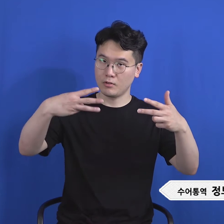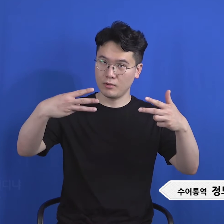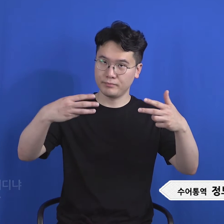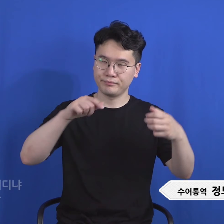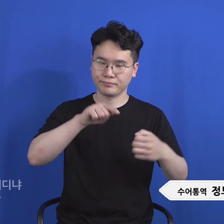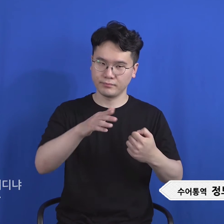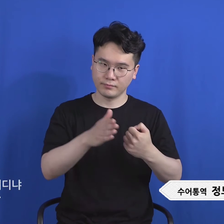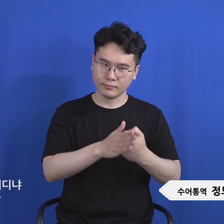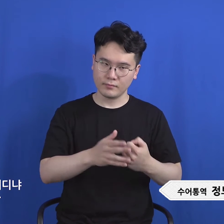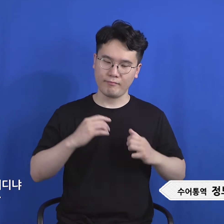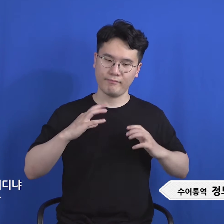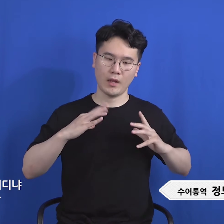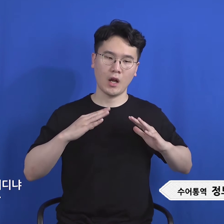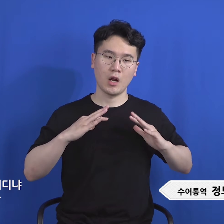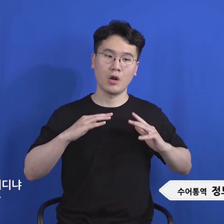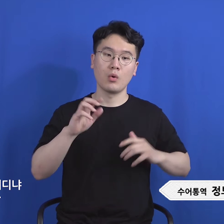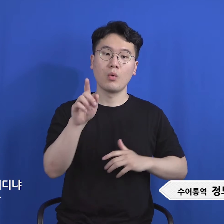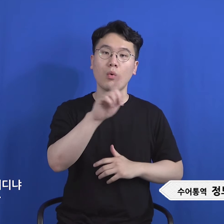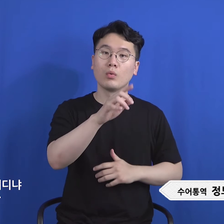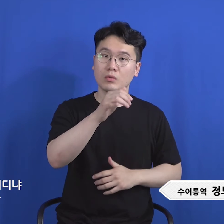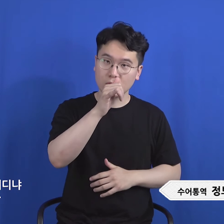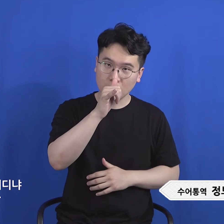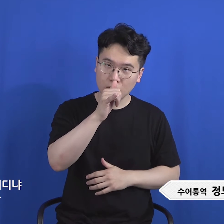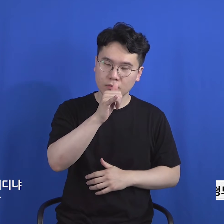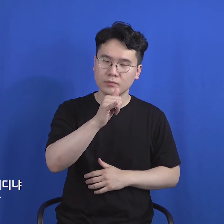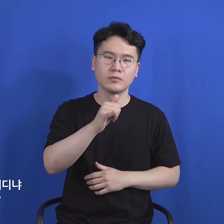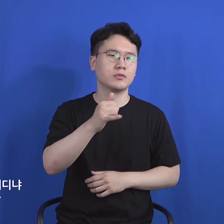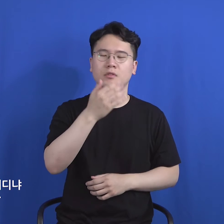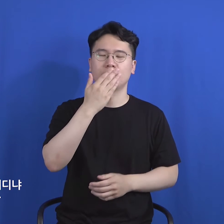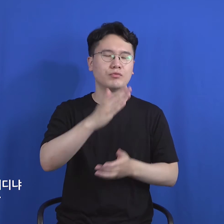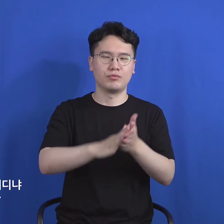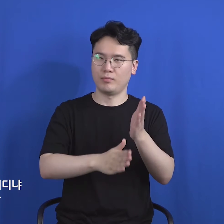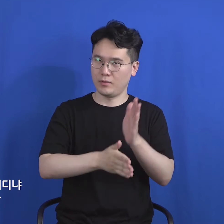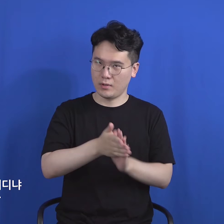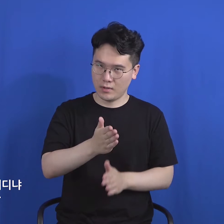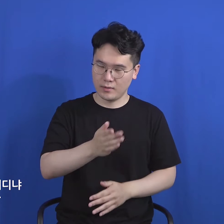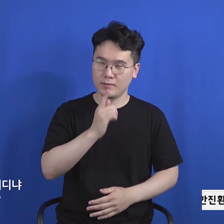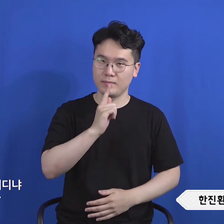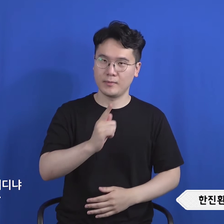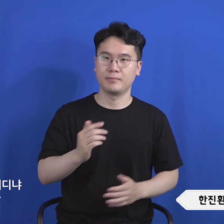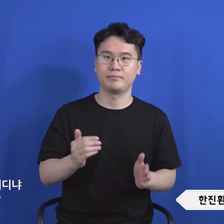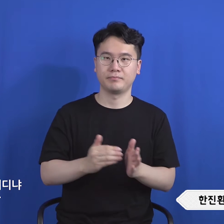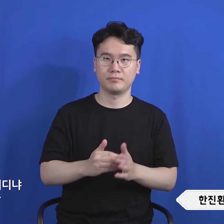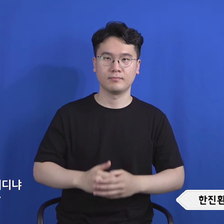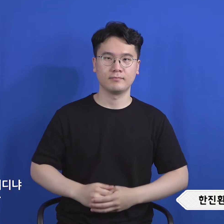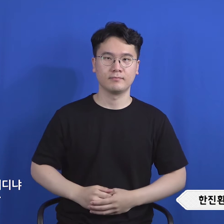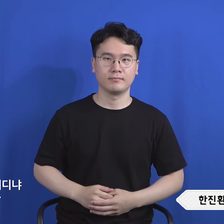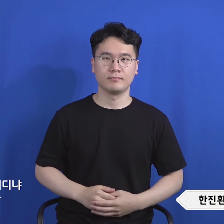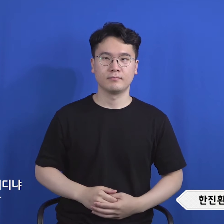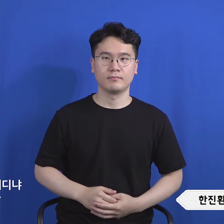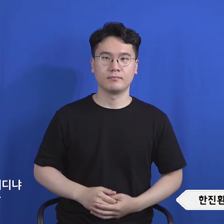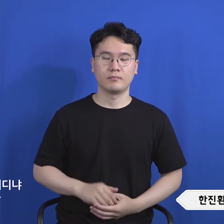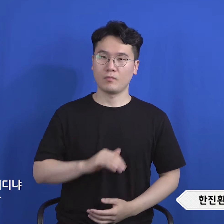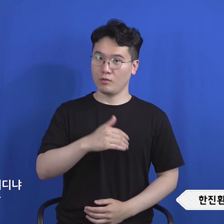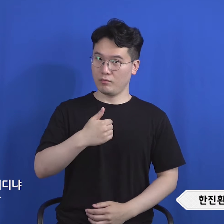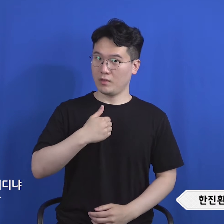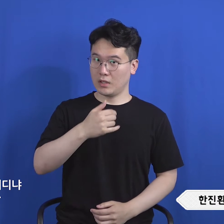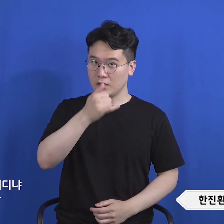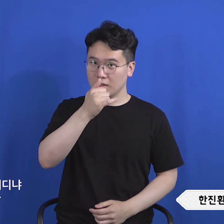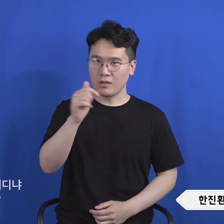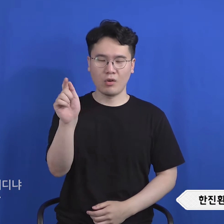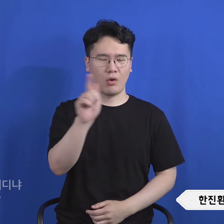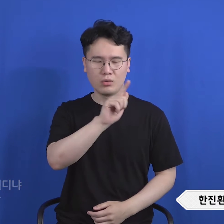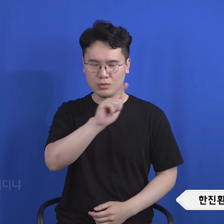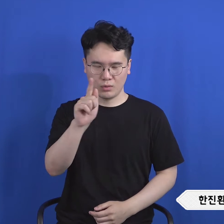(27절에) 그런즉 자랑할 때가 어디냐, 있을 수가 없느니라 했습니다. 우리에게 있는